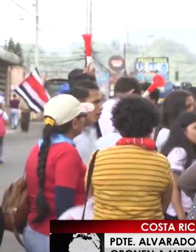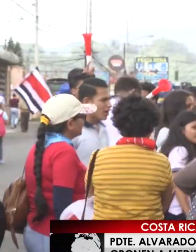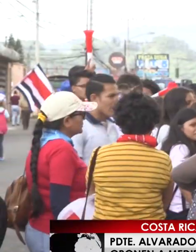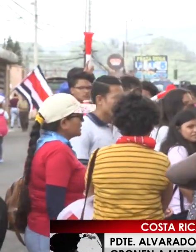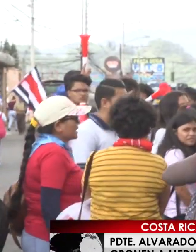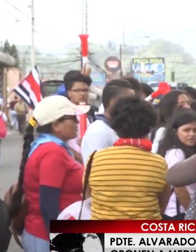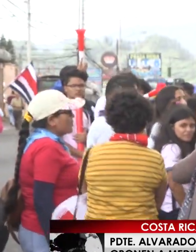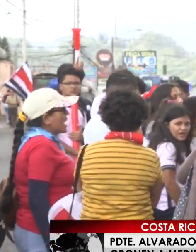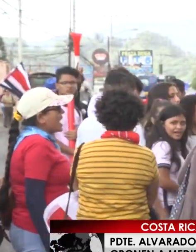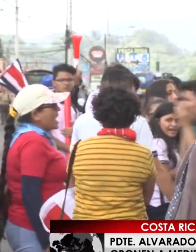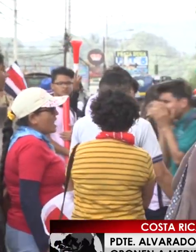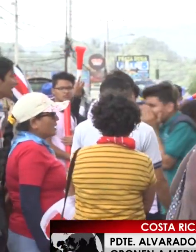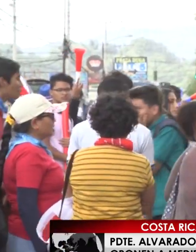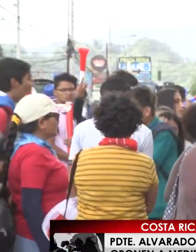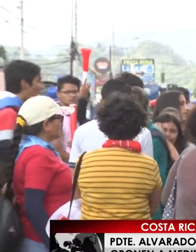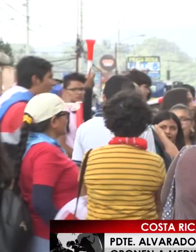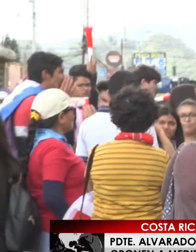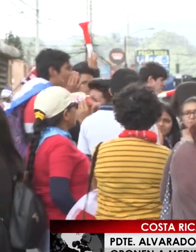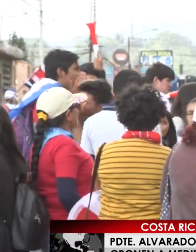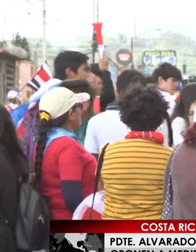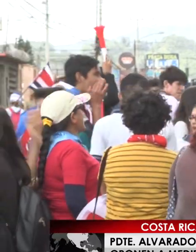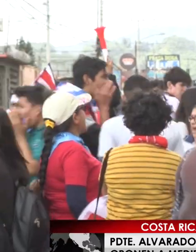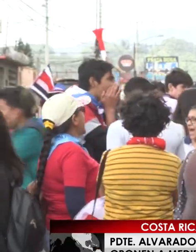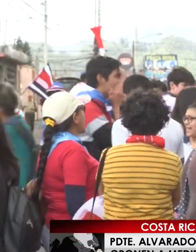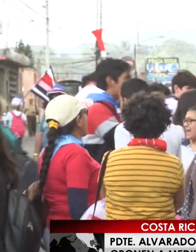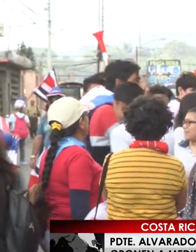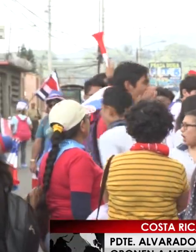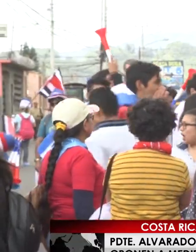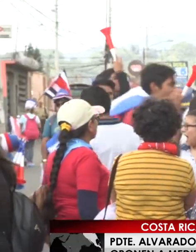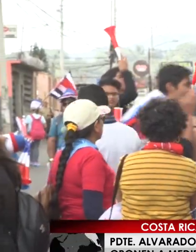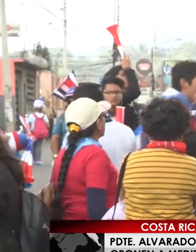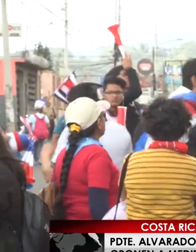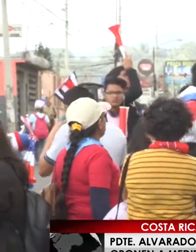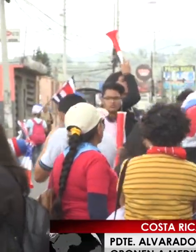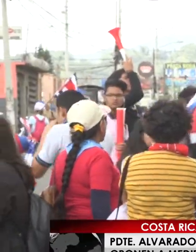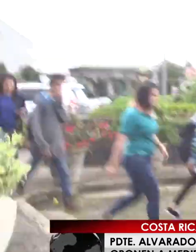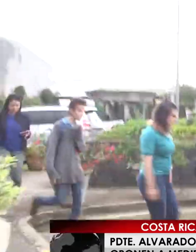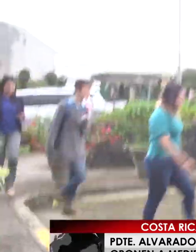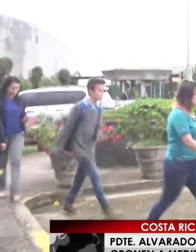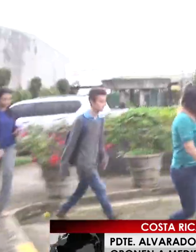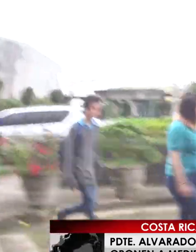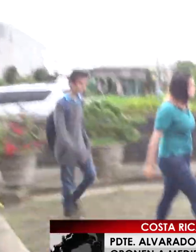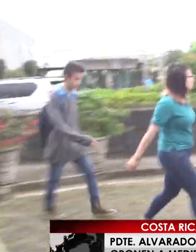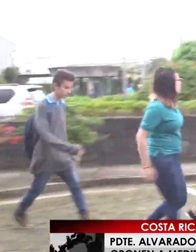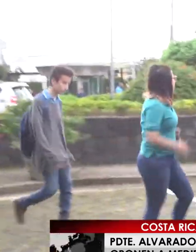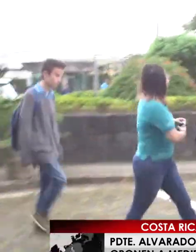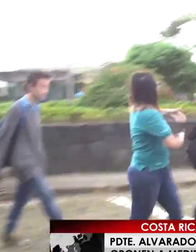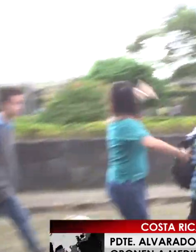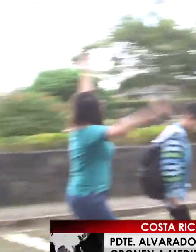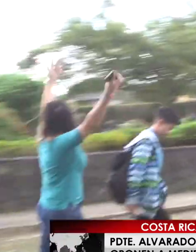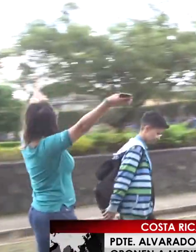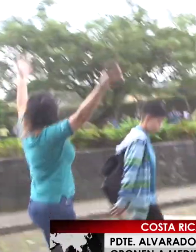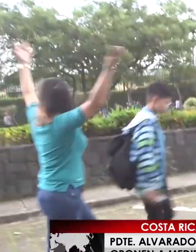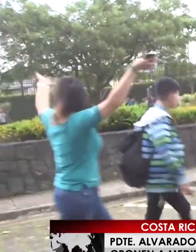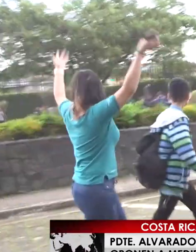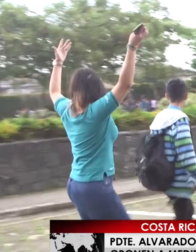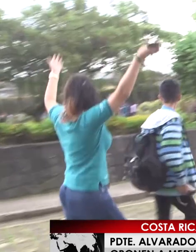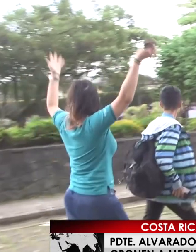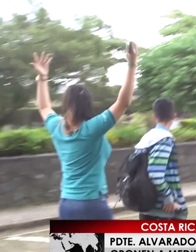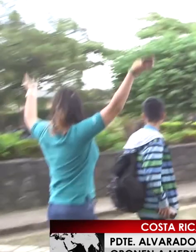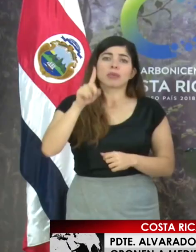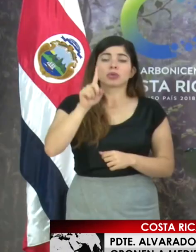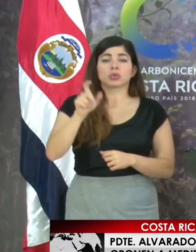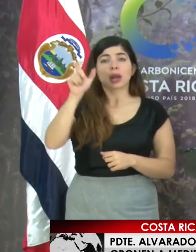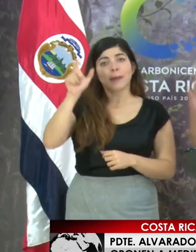Las personas que están esperando por nosotros allá afuera, mantenemos nuestra postura. Nosotros necesitamos a